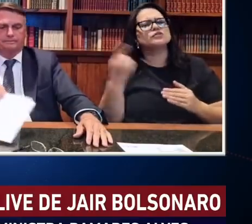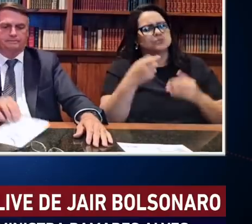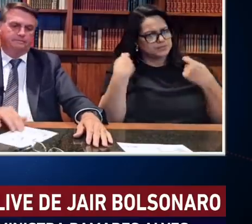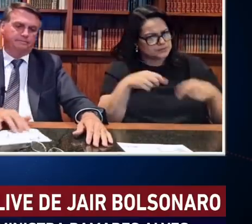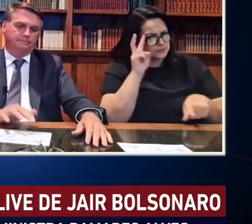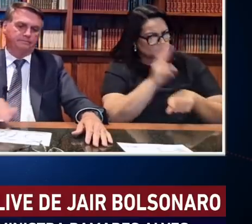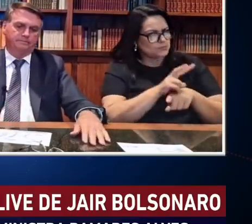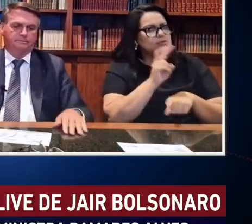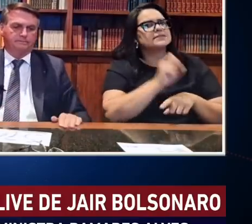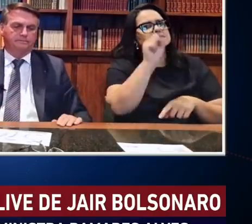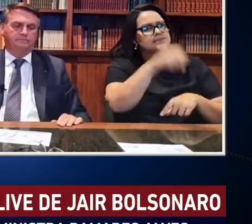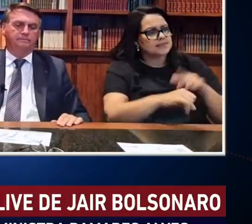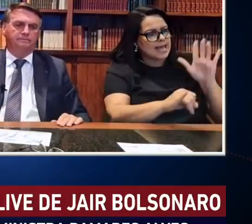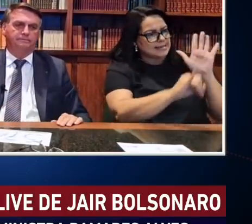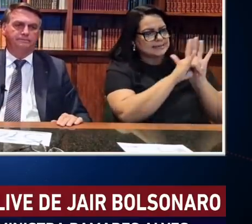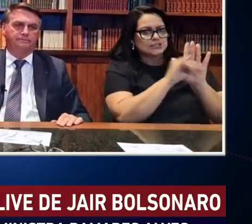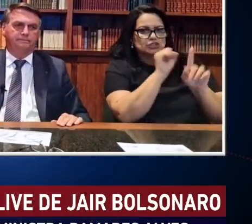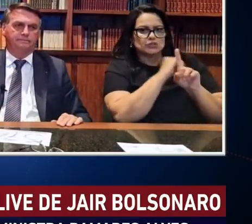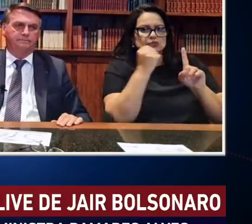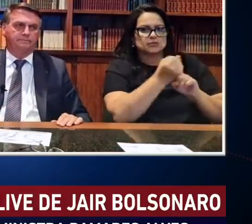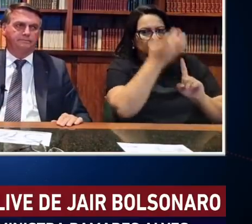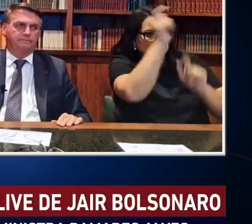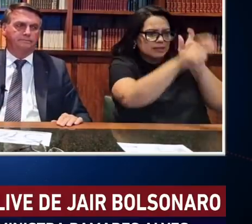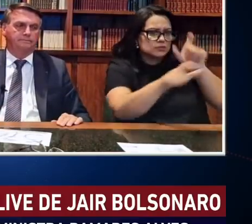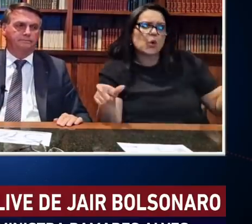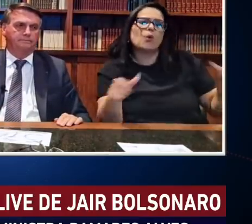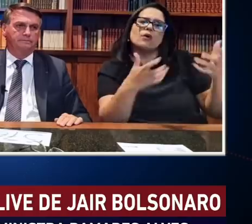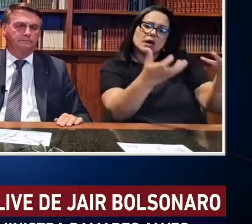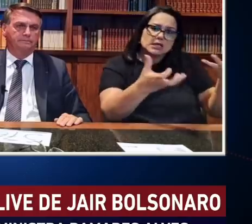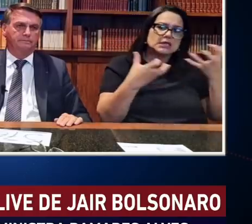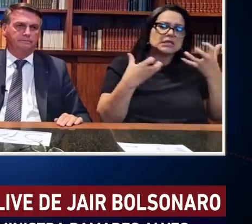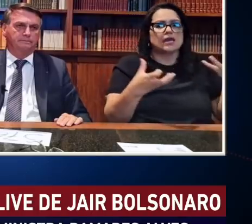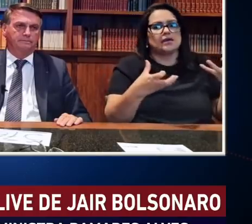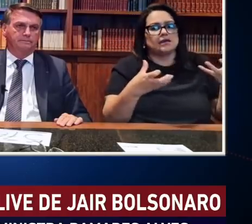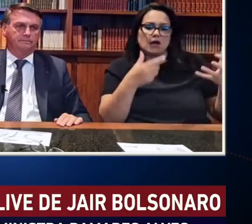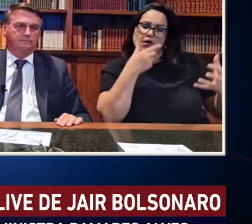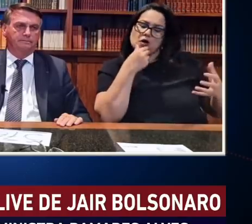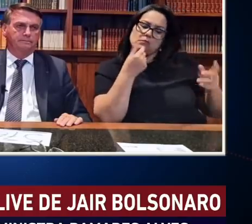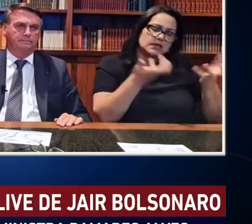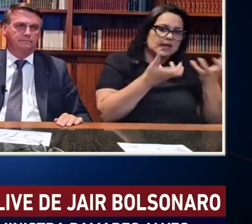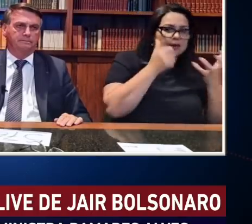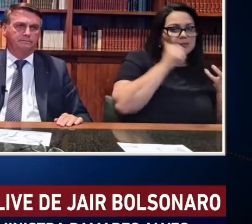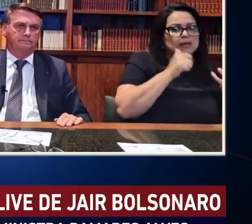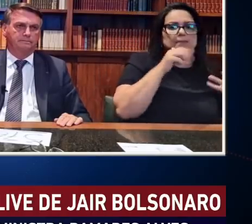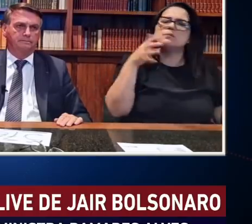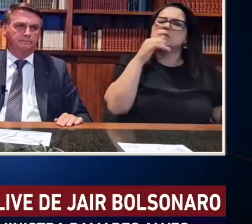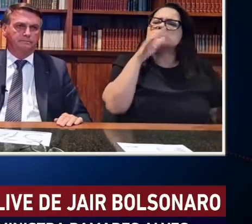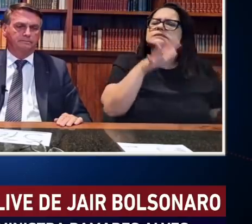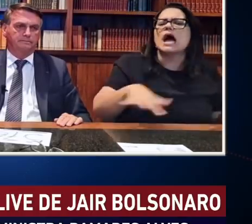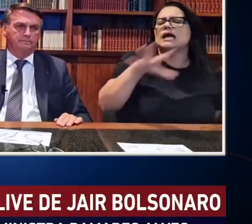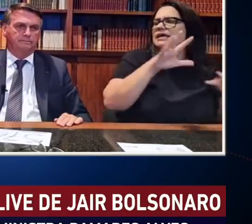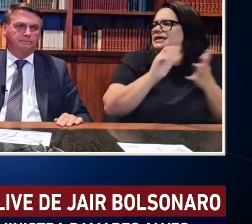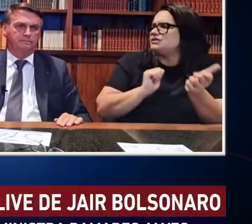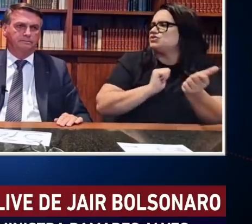proteger e muito a identidade social, né, das pessoas trans. No entanto, ministra, no esporte, a